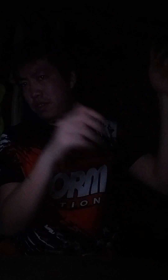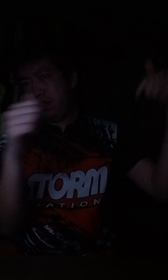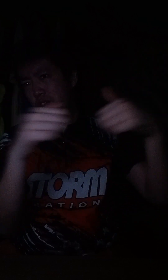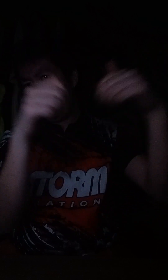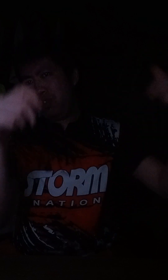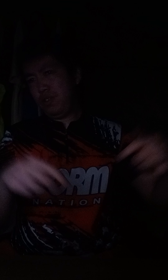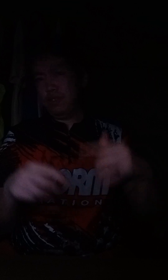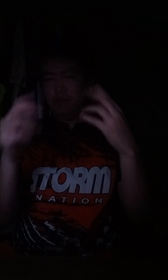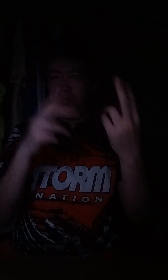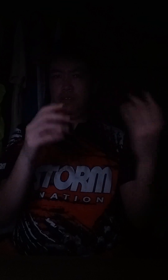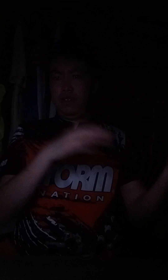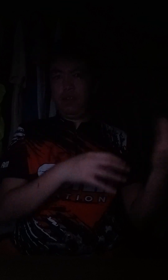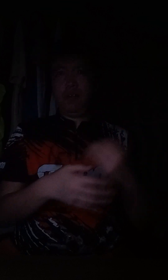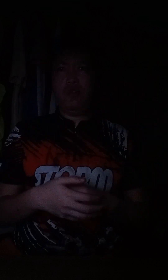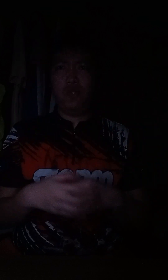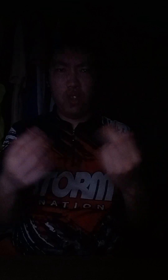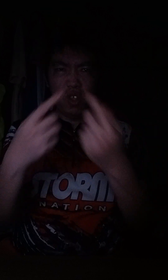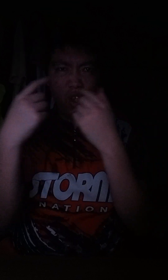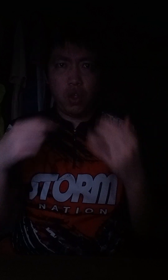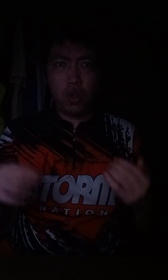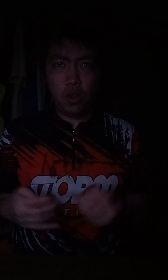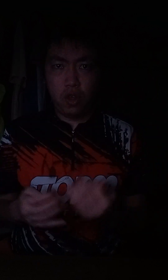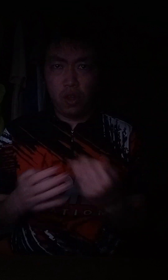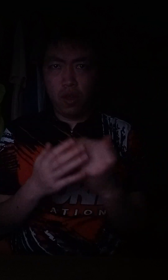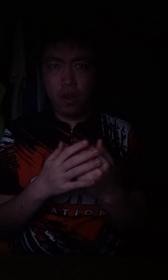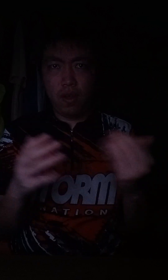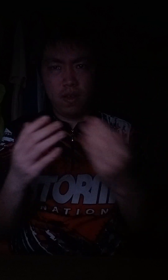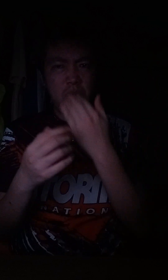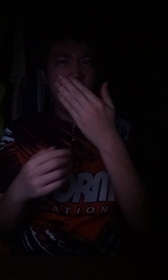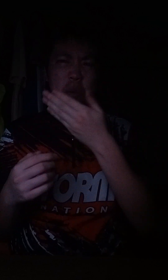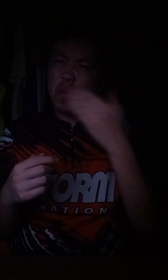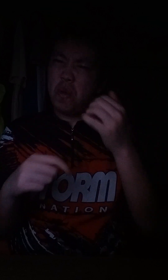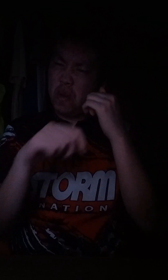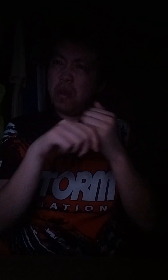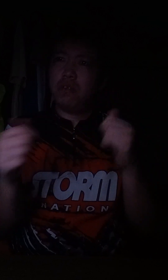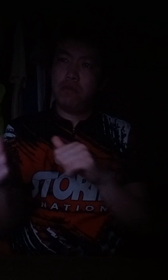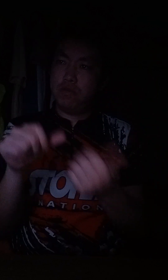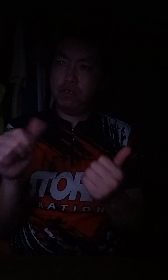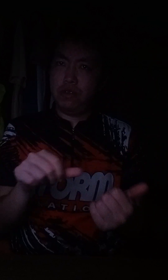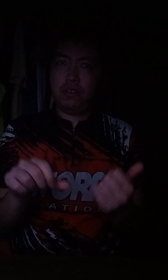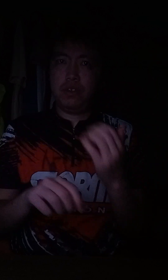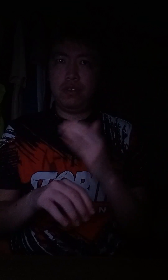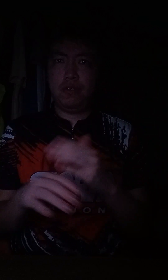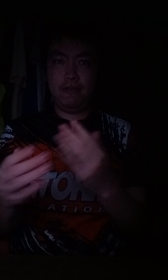명이 다쳤고 수신호를 하던 운전자가 만취 차량에 치여 숨지기도 했습니다. 이승지 기자입니다.